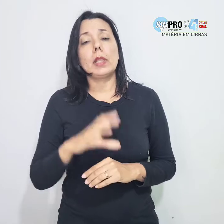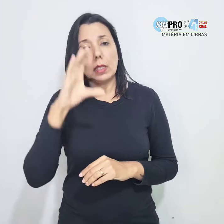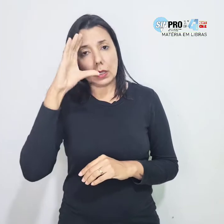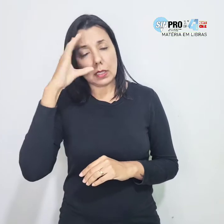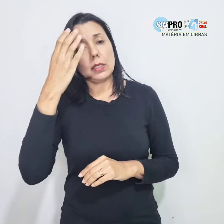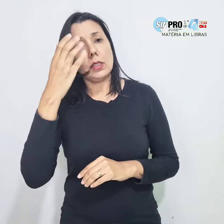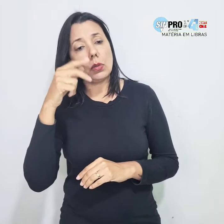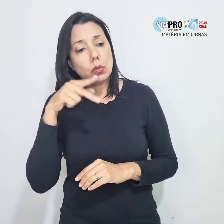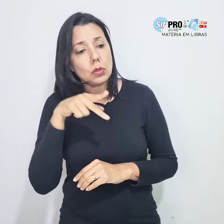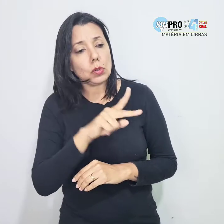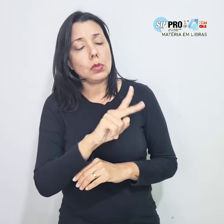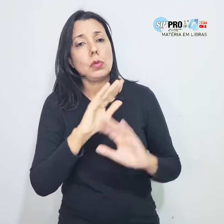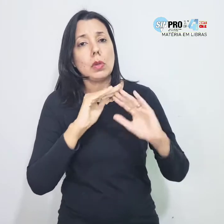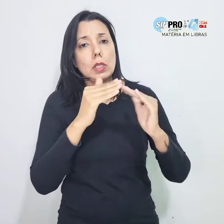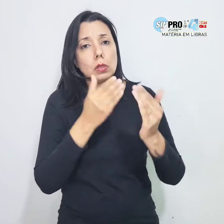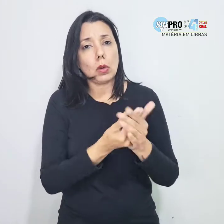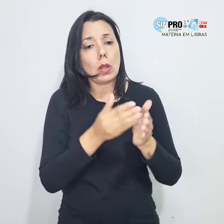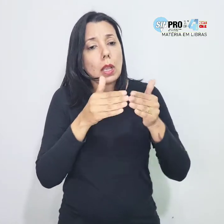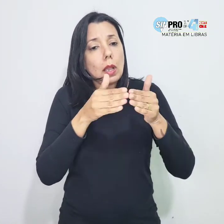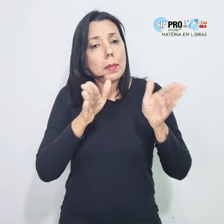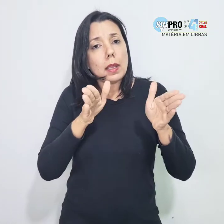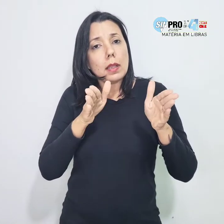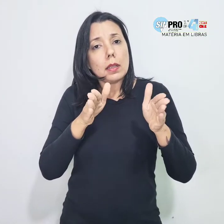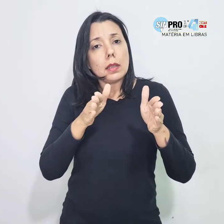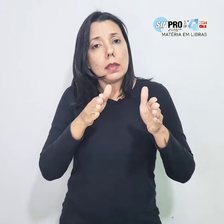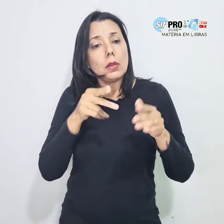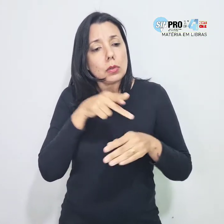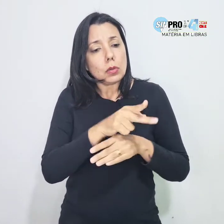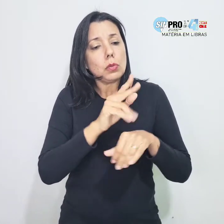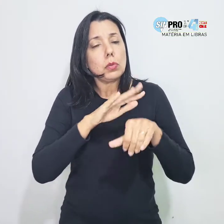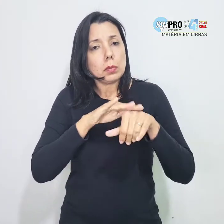decidiram manter suas escolas abertas durante a pandemia.